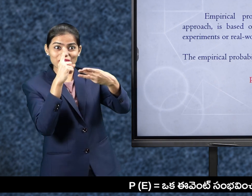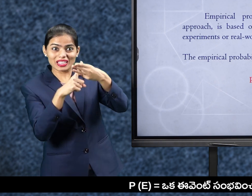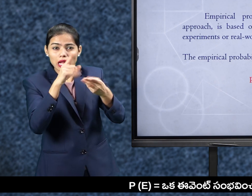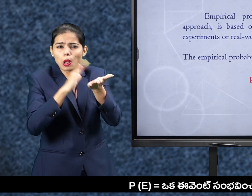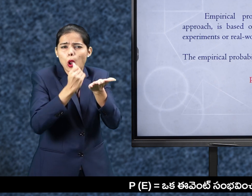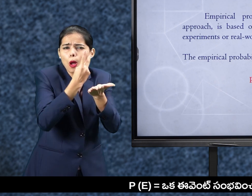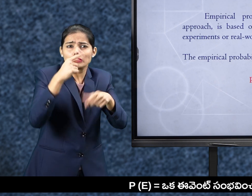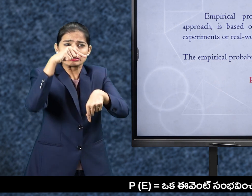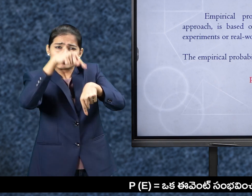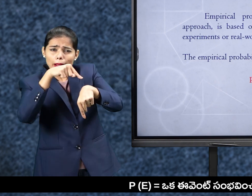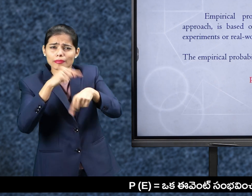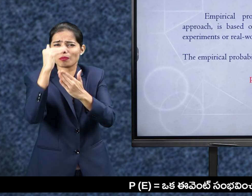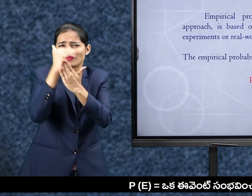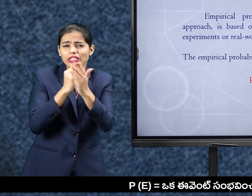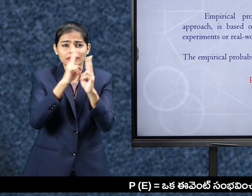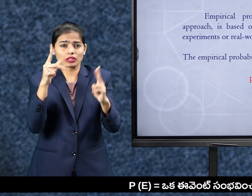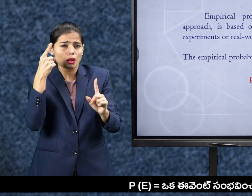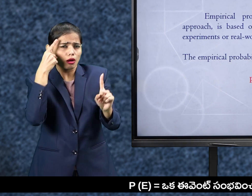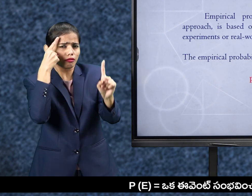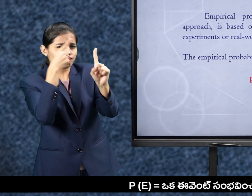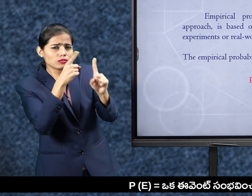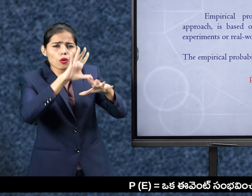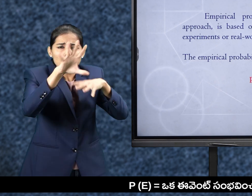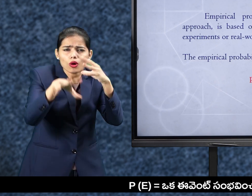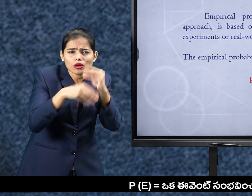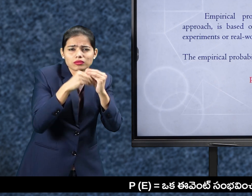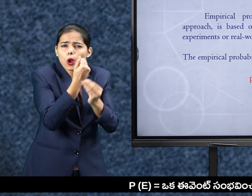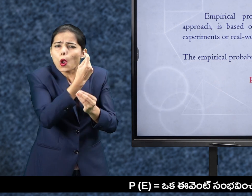PE ఒక ఈవెంట్ సంభవించిన మొత్తం ట్రయల్స్ సంఖ్య.